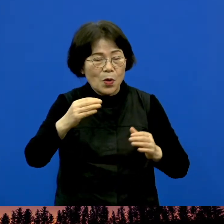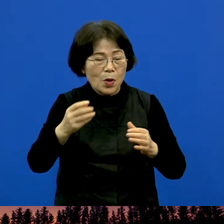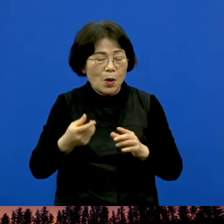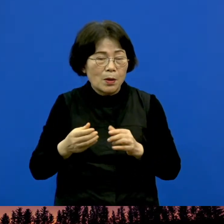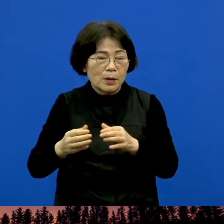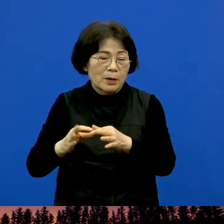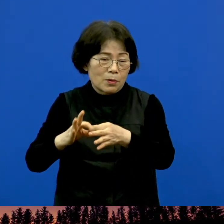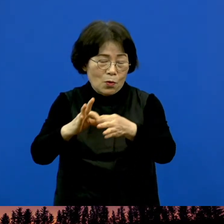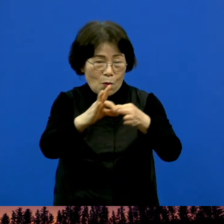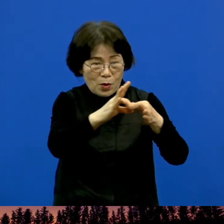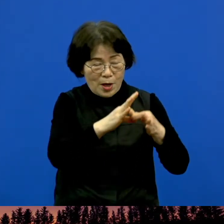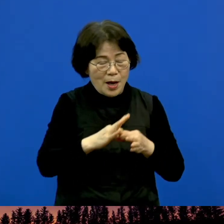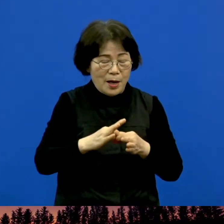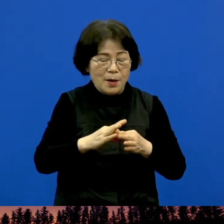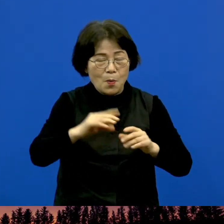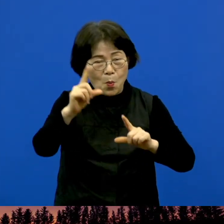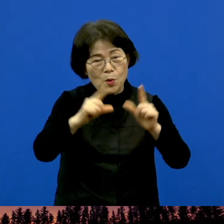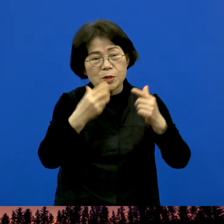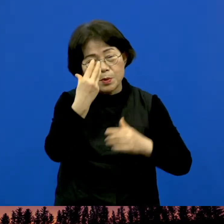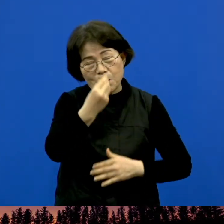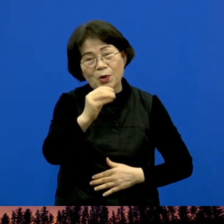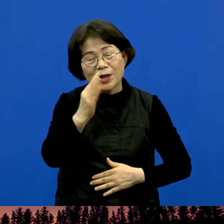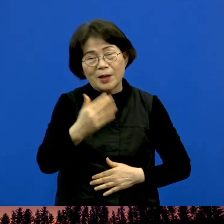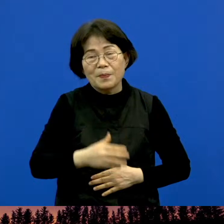보게 하는 것. 교회도 마찬가지죠.